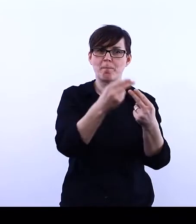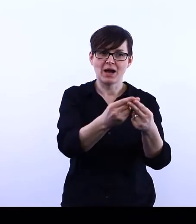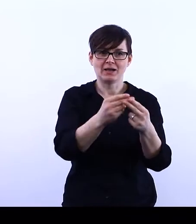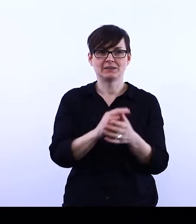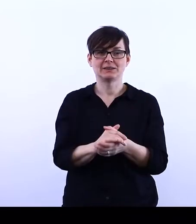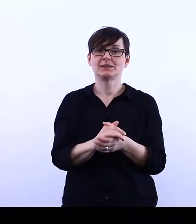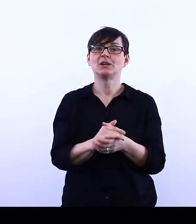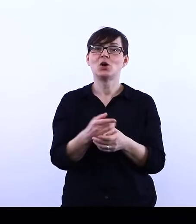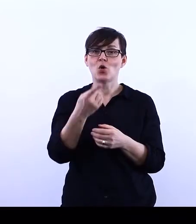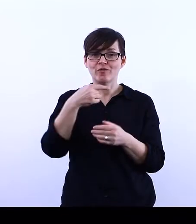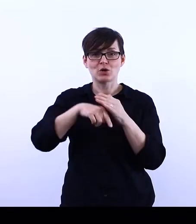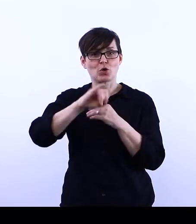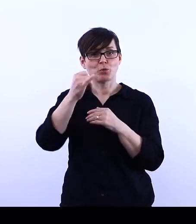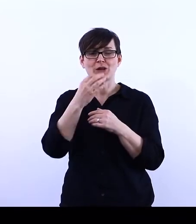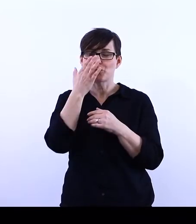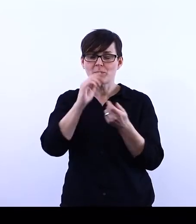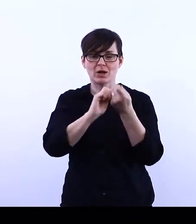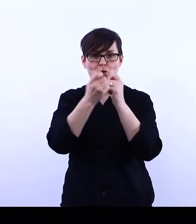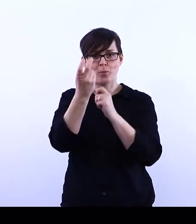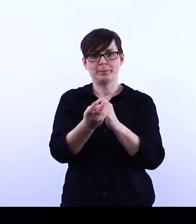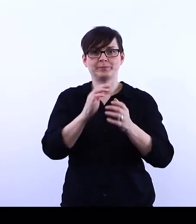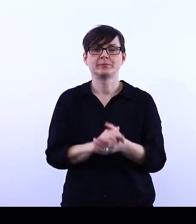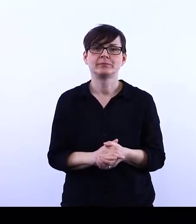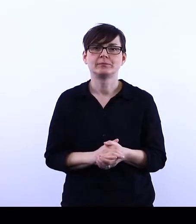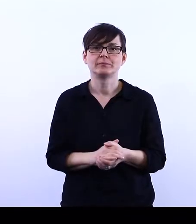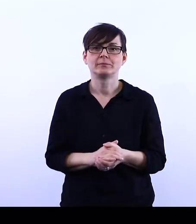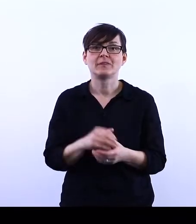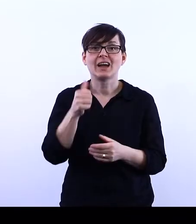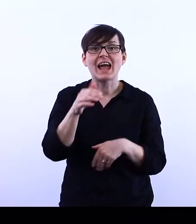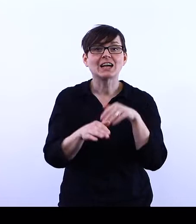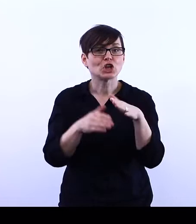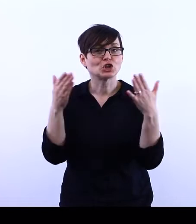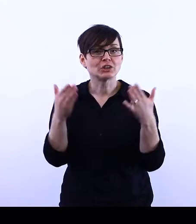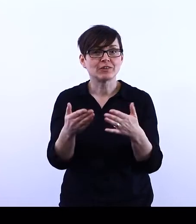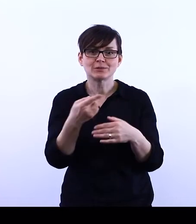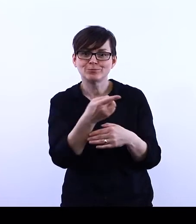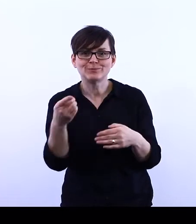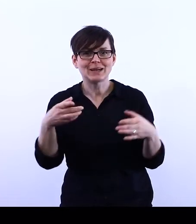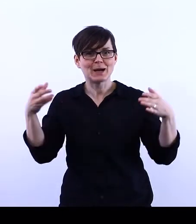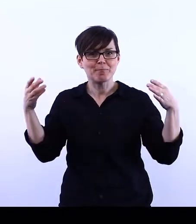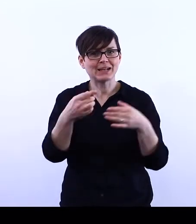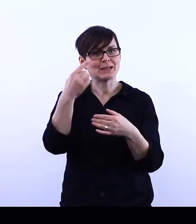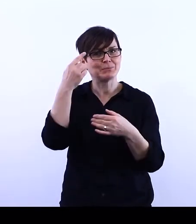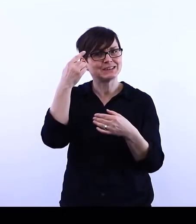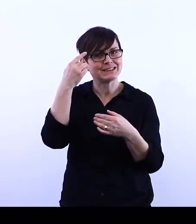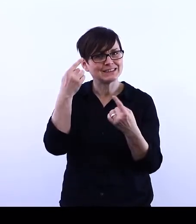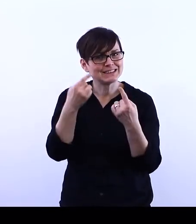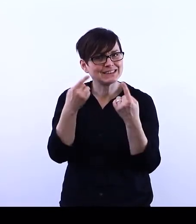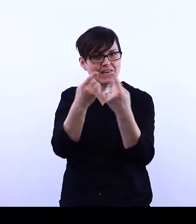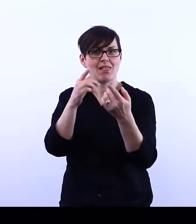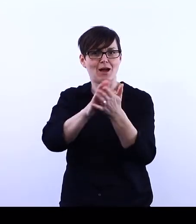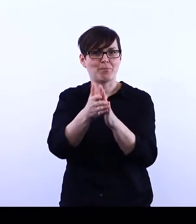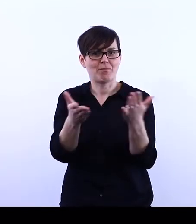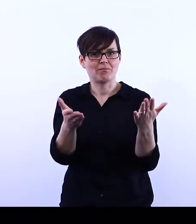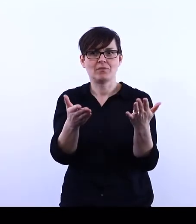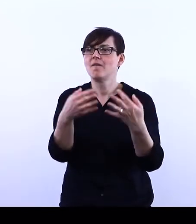wollen, mit unseren Projekten umzusetzen. Es geht erstmal darum, eine gemeinsame Vision zu entwickeln, gemeinsames Ziel. Warum wollen wir das? Was